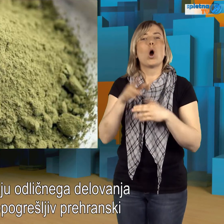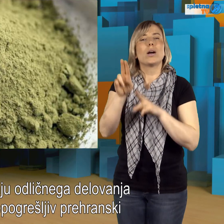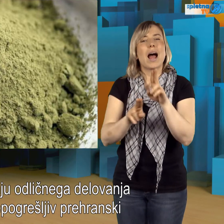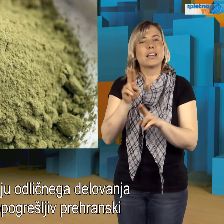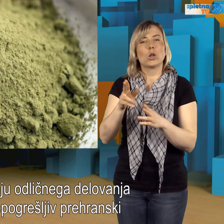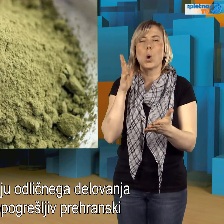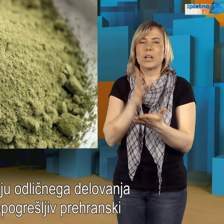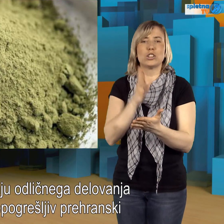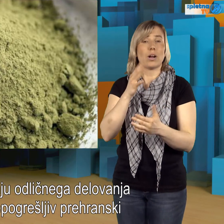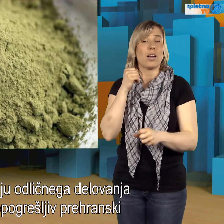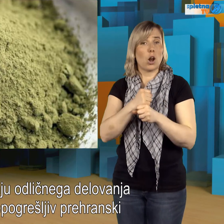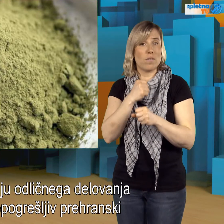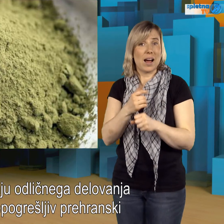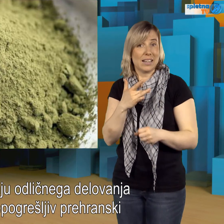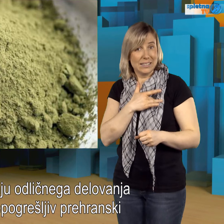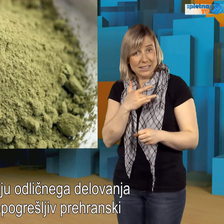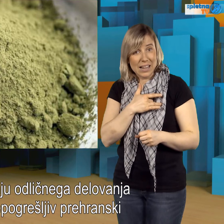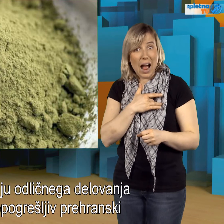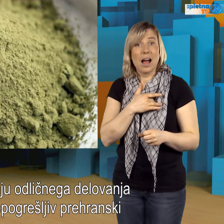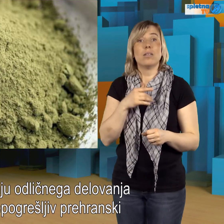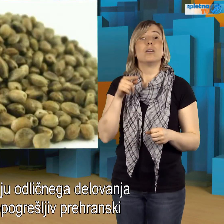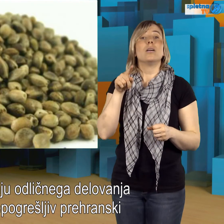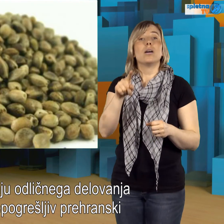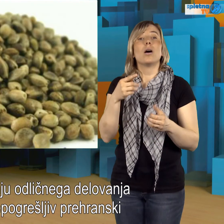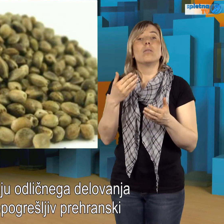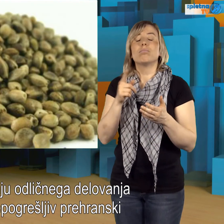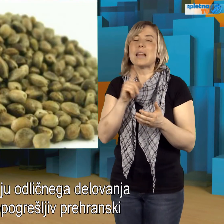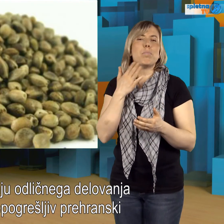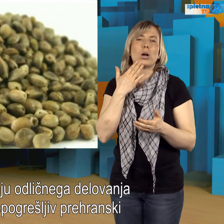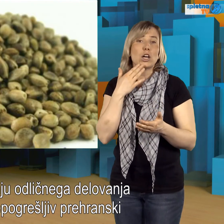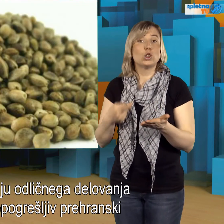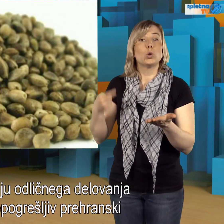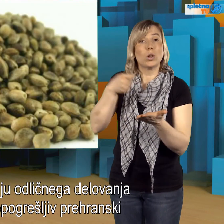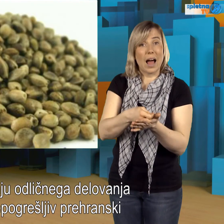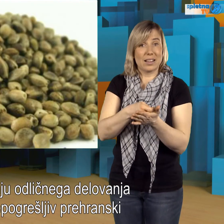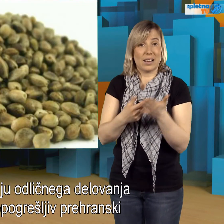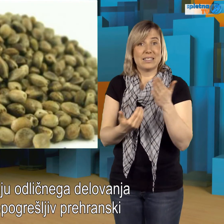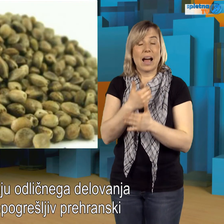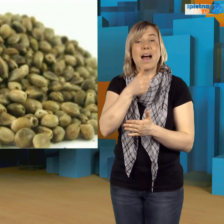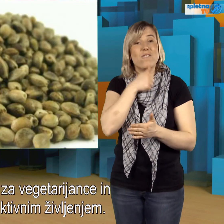nepogrešljiv prehranski dodatek za vegetarijance in ljudi z aktivnim življenjem.